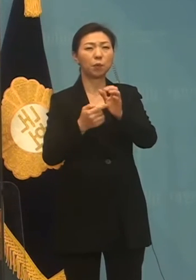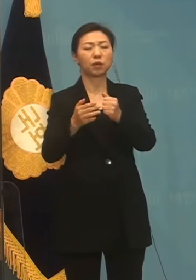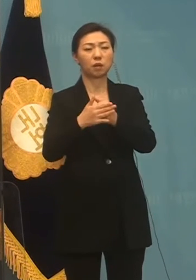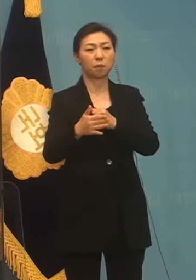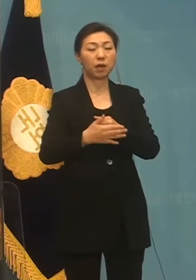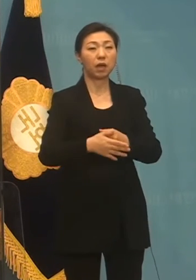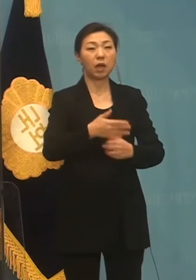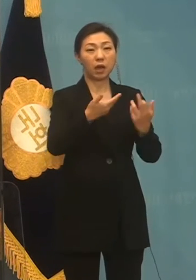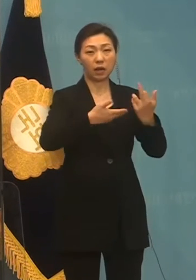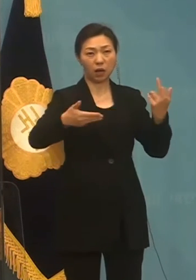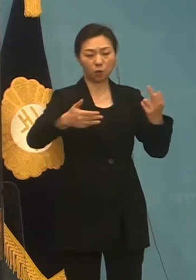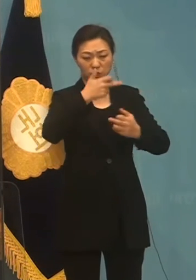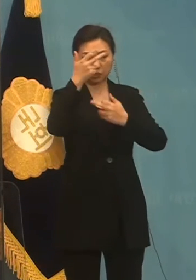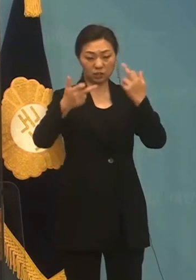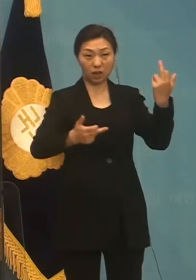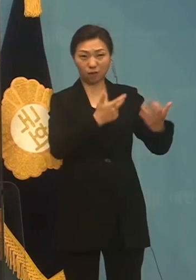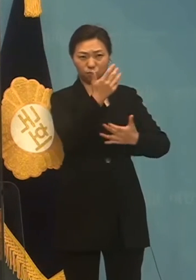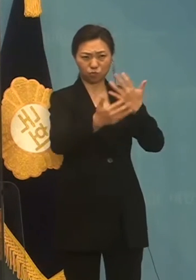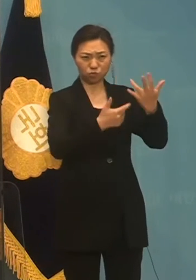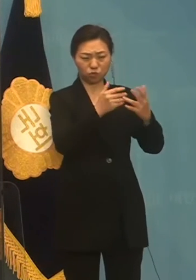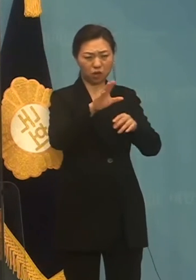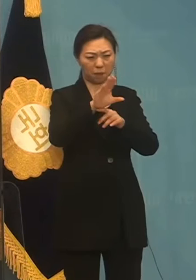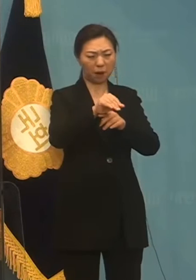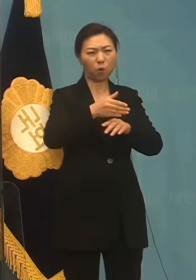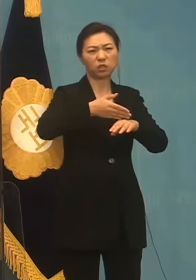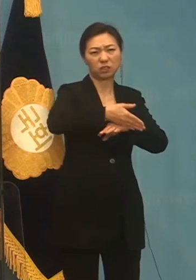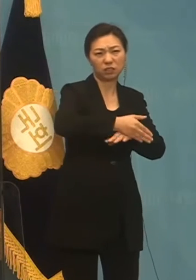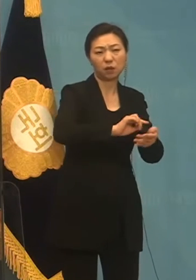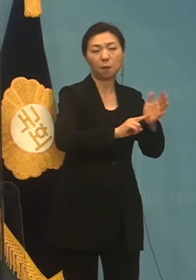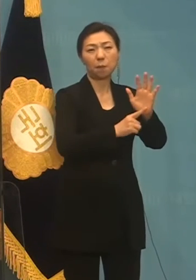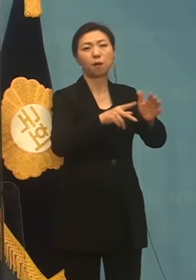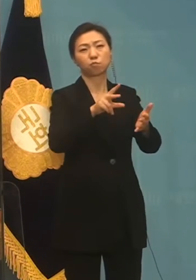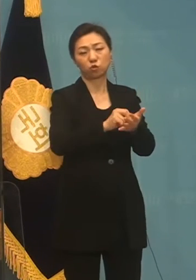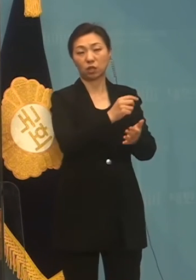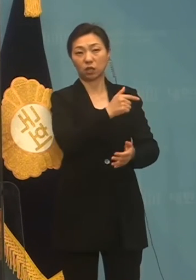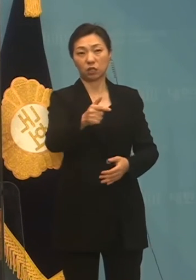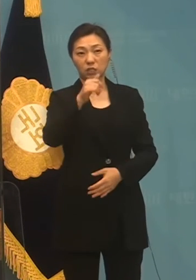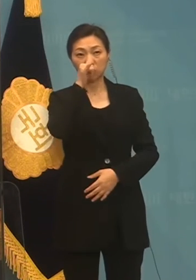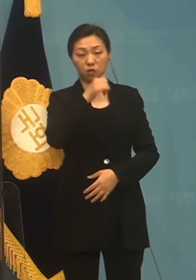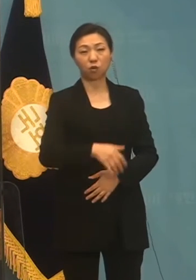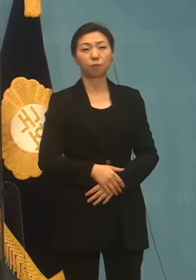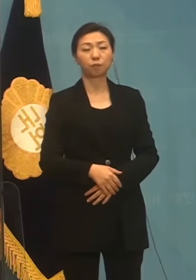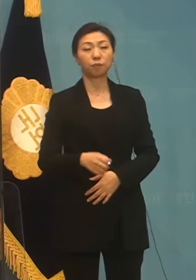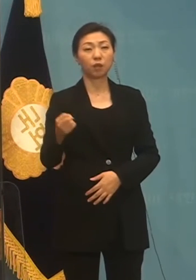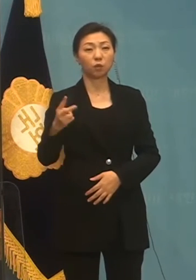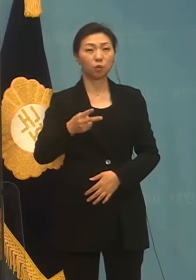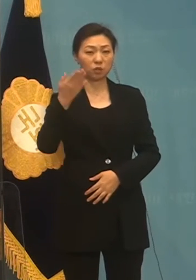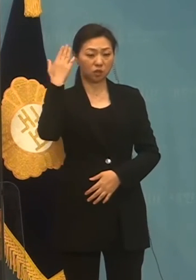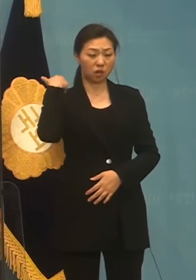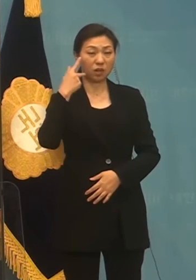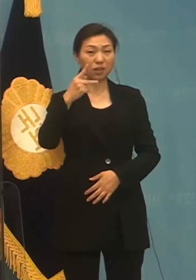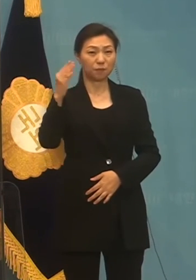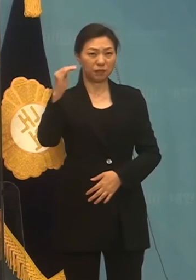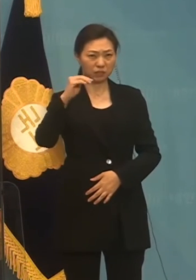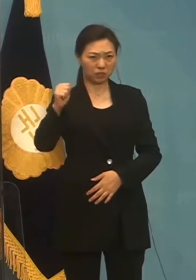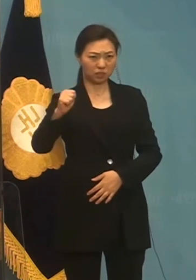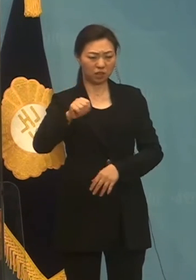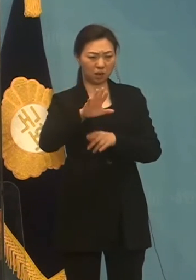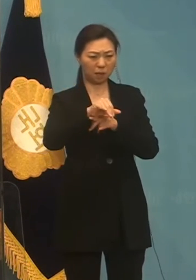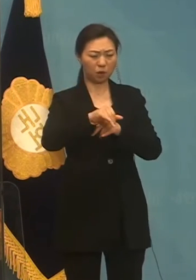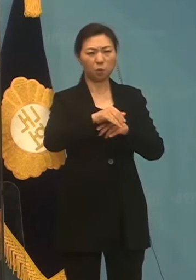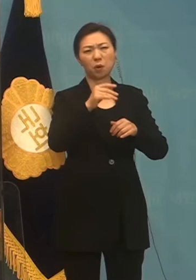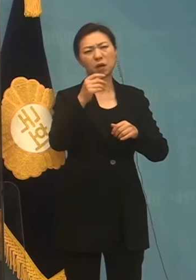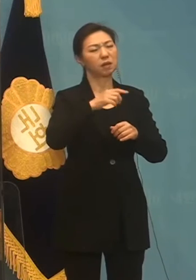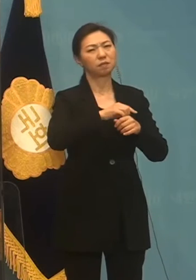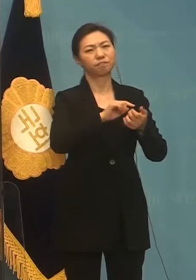있고 청와대 소통수석에게 전화 받고 태양광 산업 비판 방송을 불방시킨 바 있고 KBS